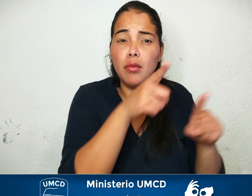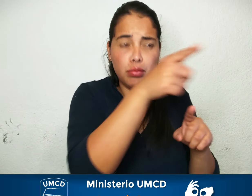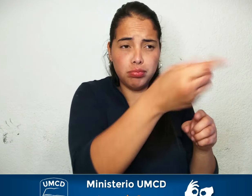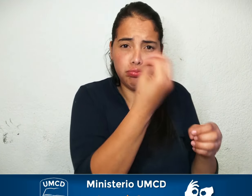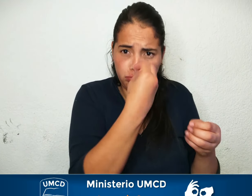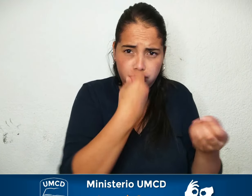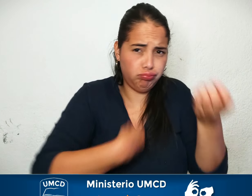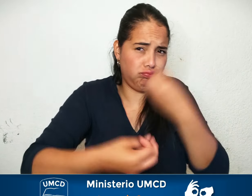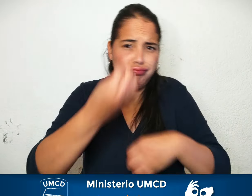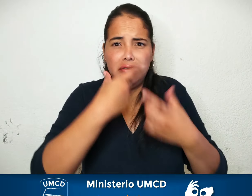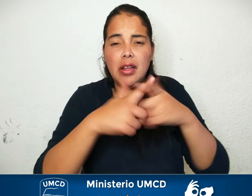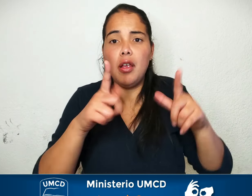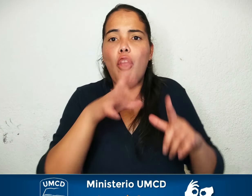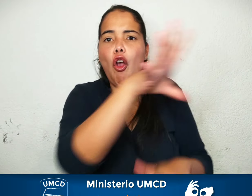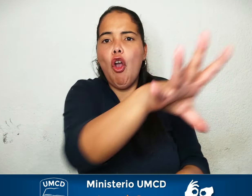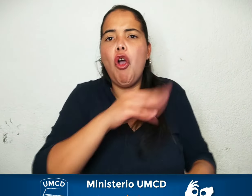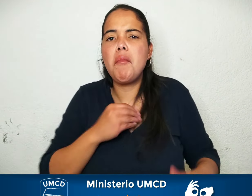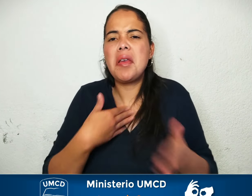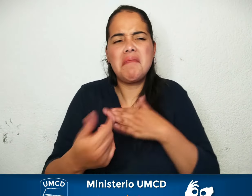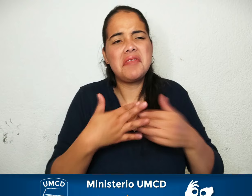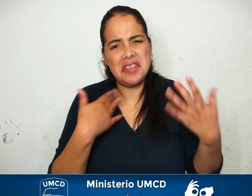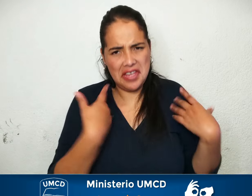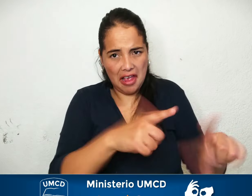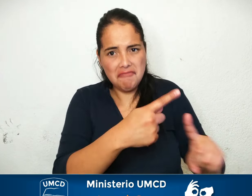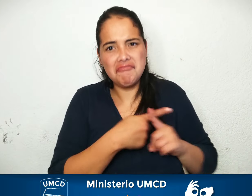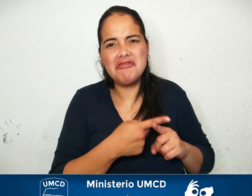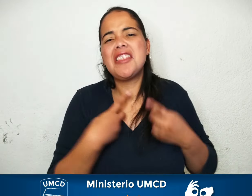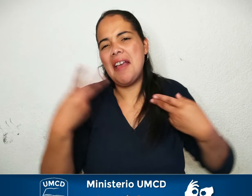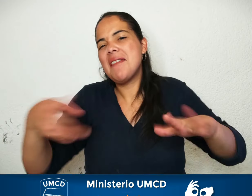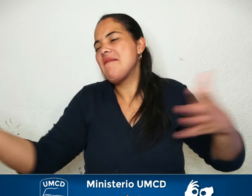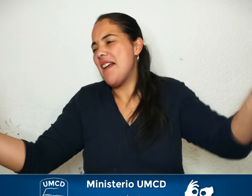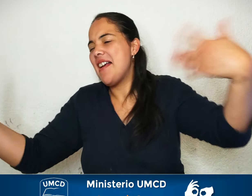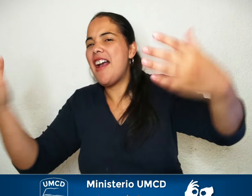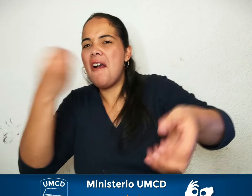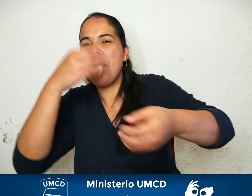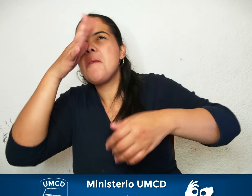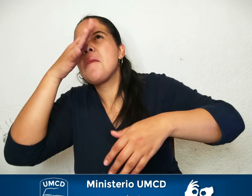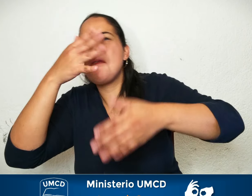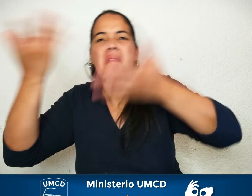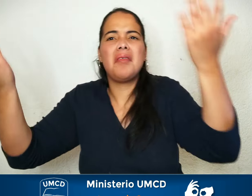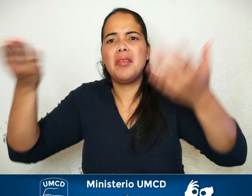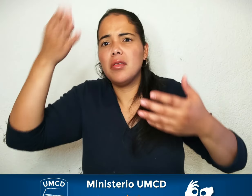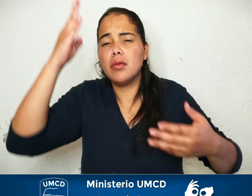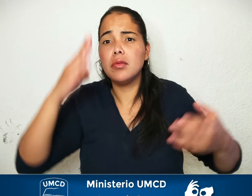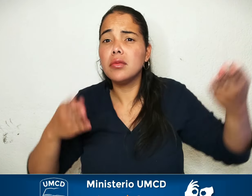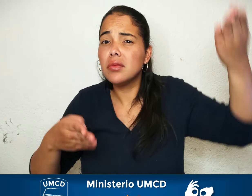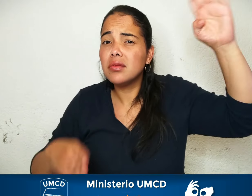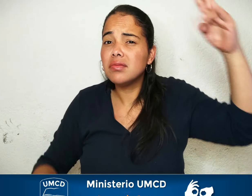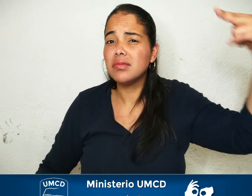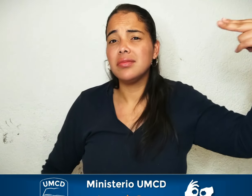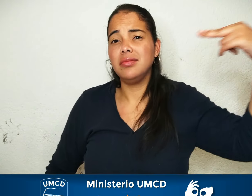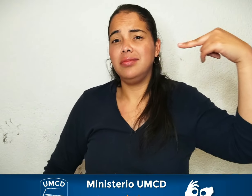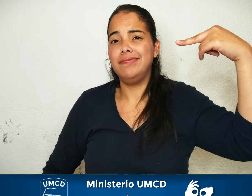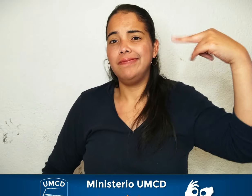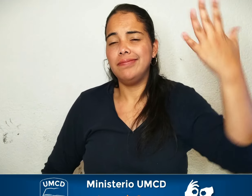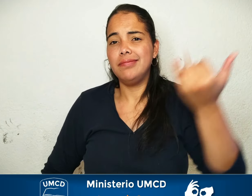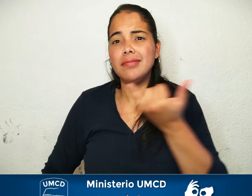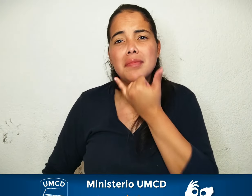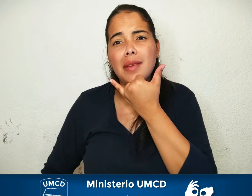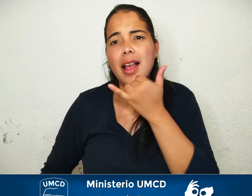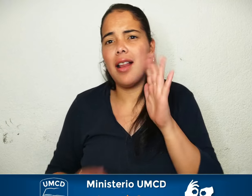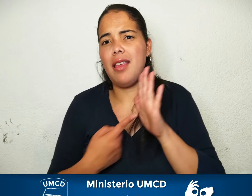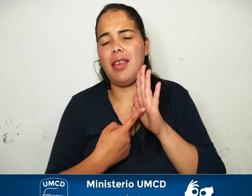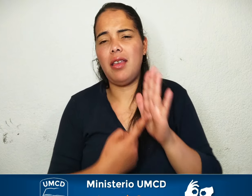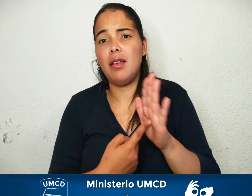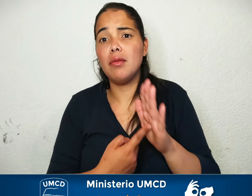El alimento no nos aparta de Dios ni nos acerca más de Dios. El alimento bajo la oración, como enseña en otros pasajes